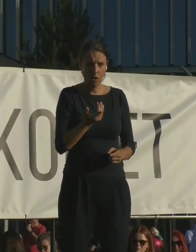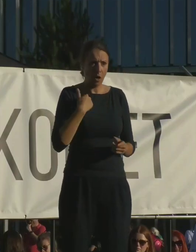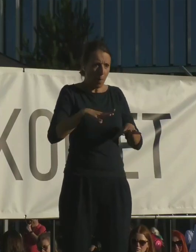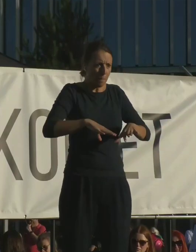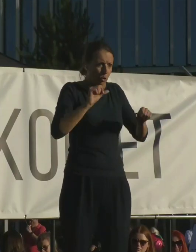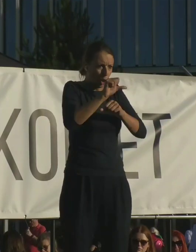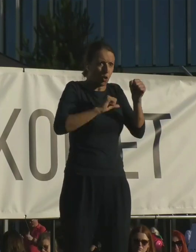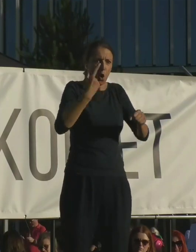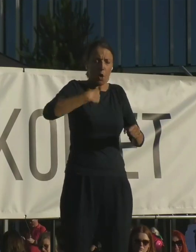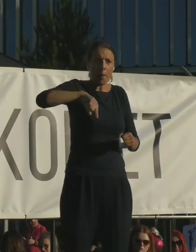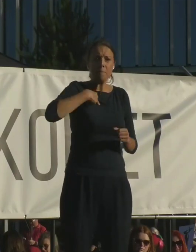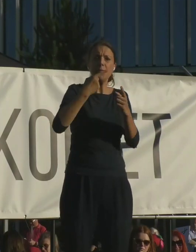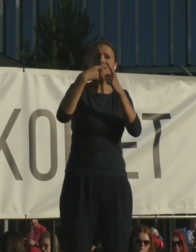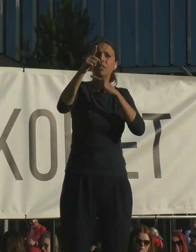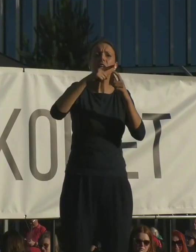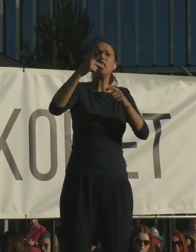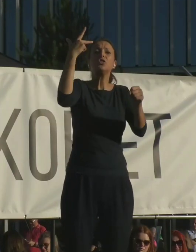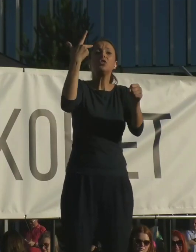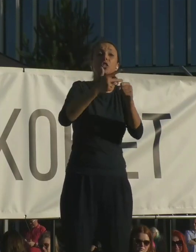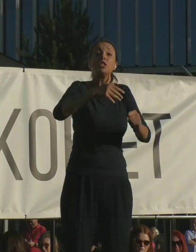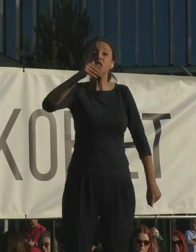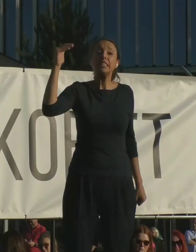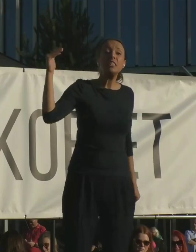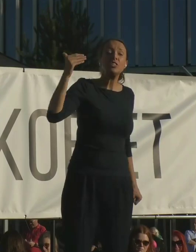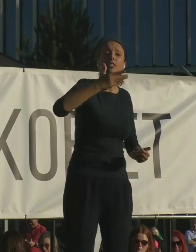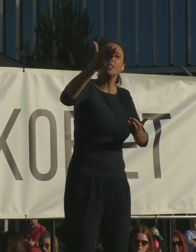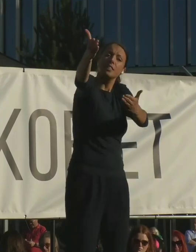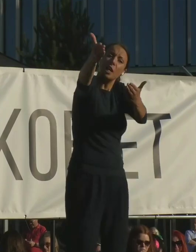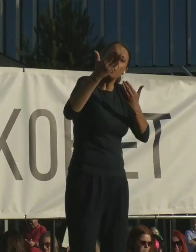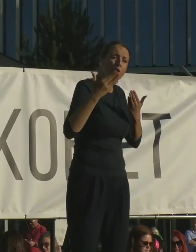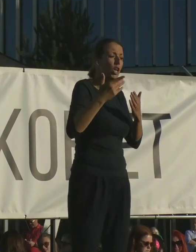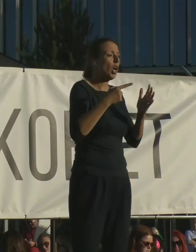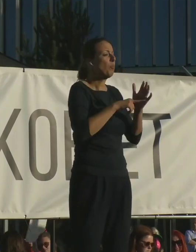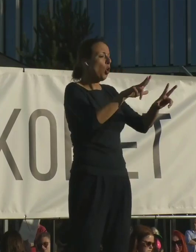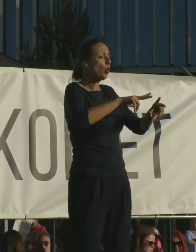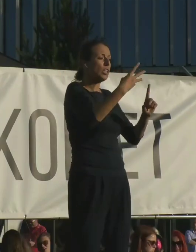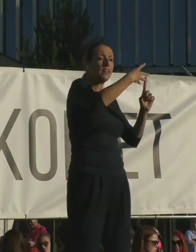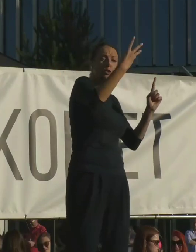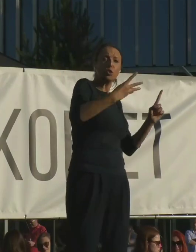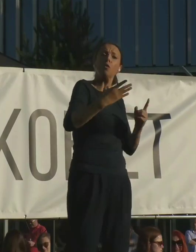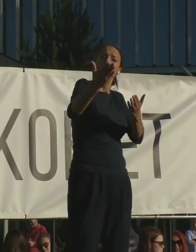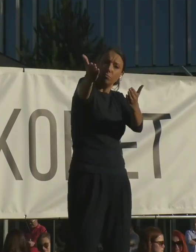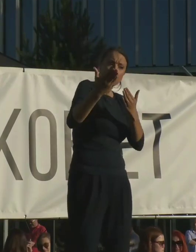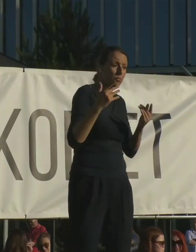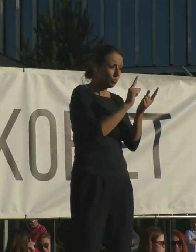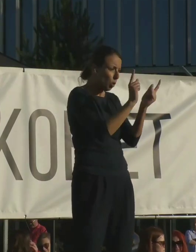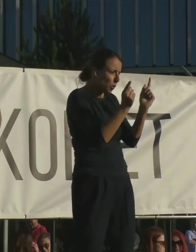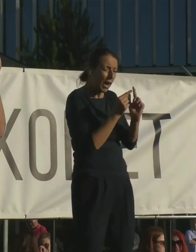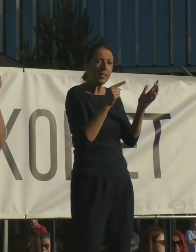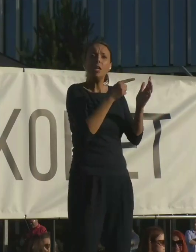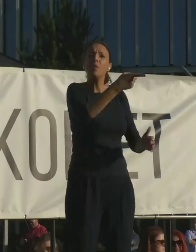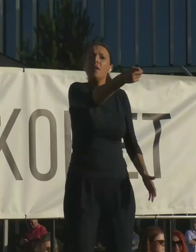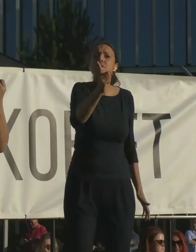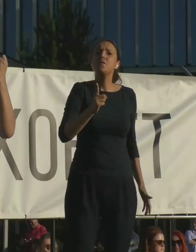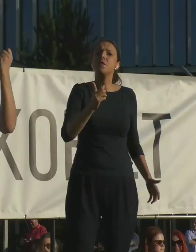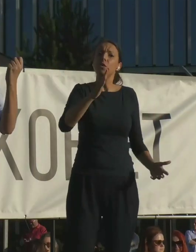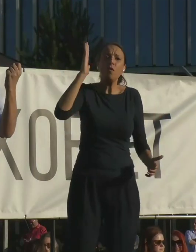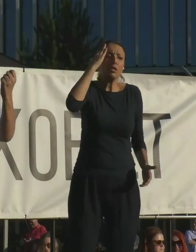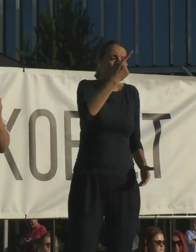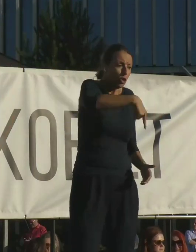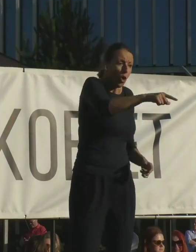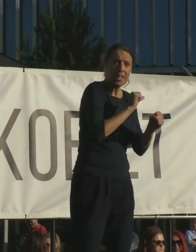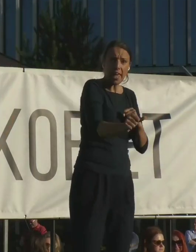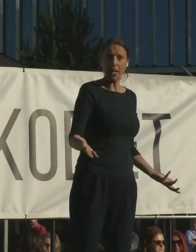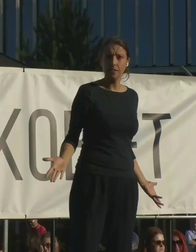was 30 tysięcy zaproszeń na spotkanie z tęczowymi rodzinami, żebyście łaskawie dowiedzieli się, że one